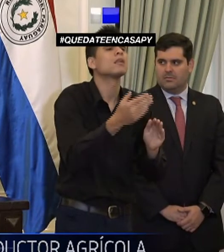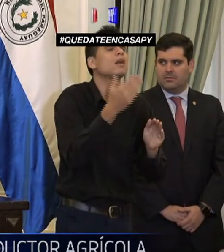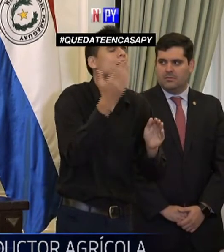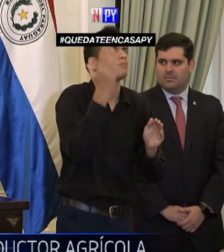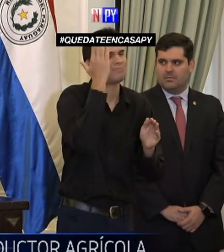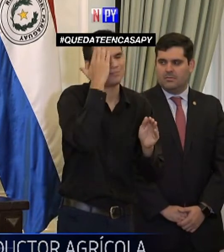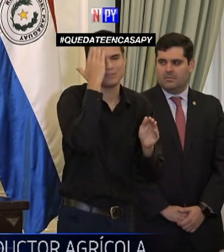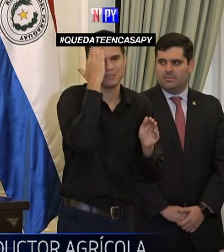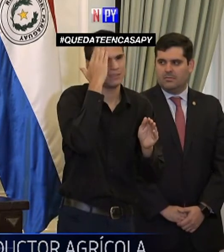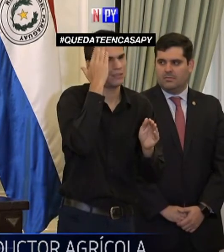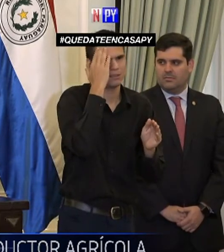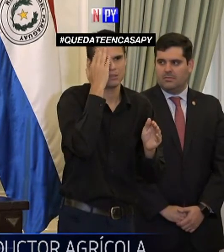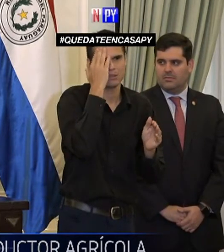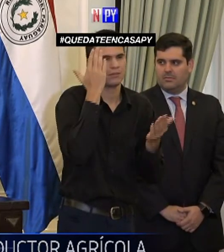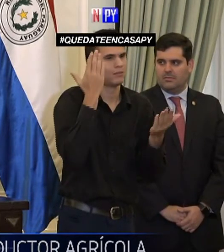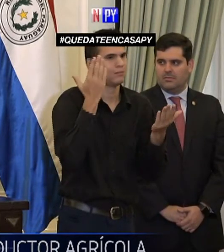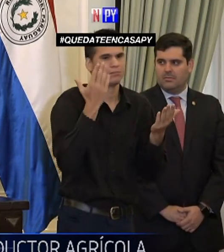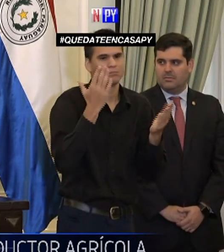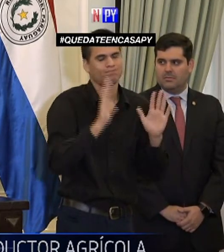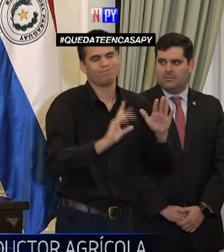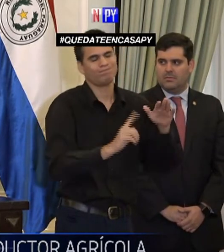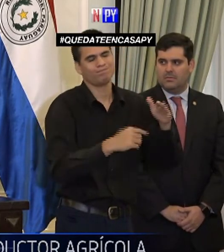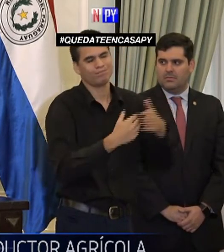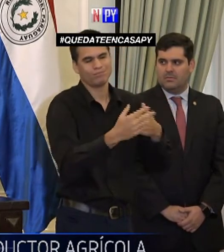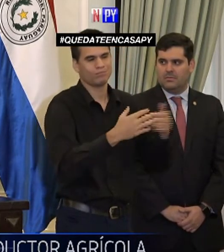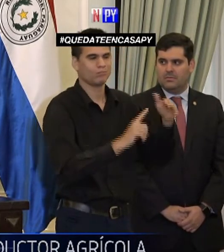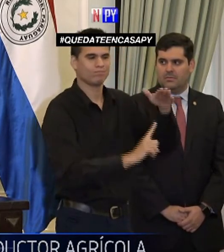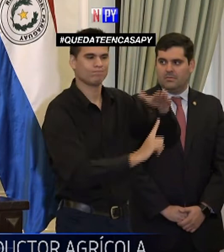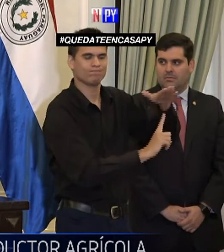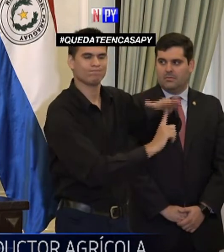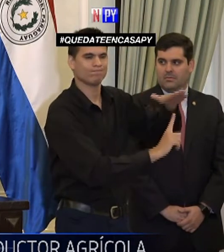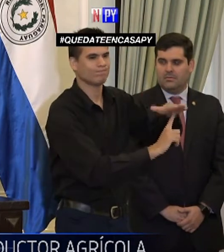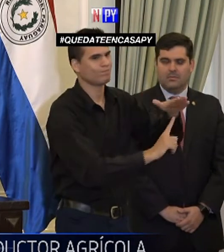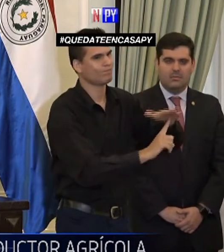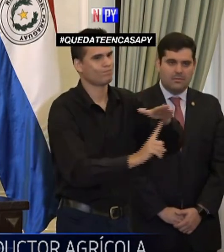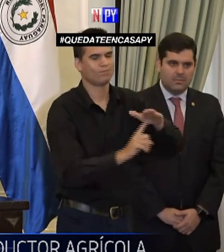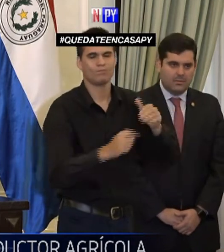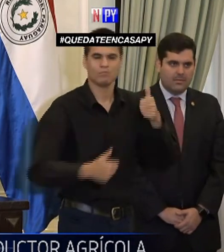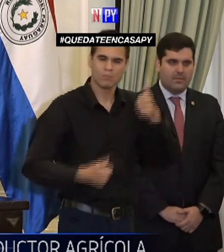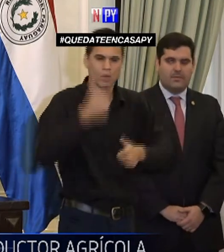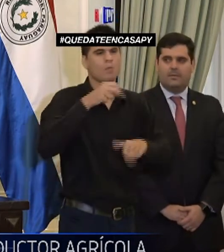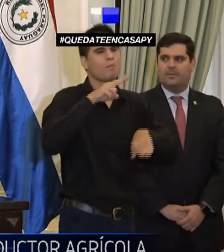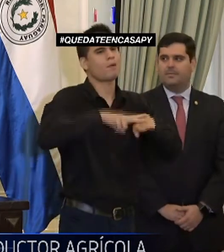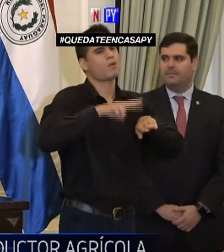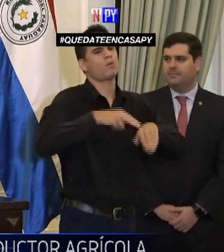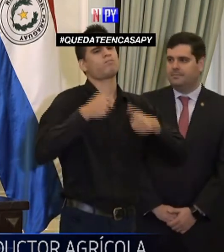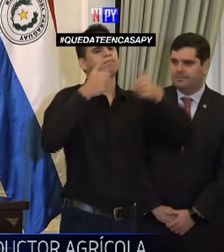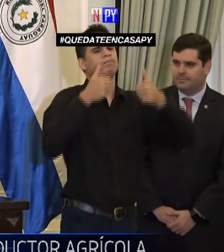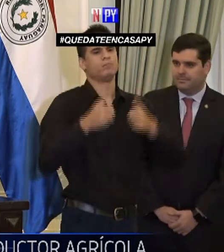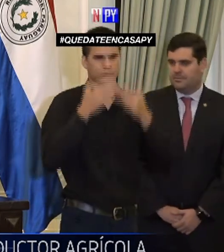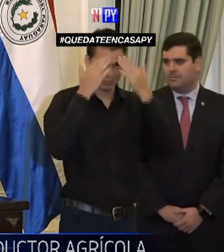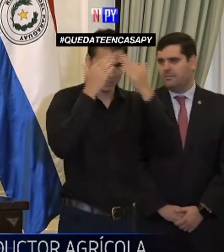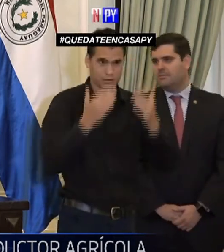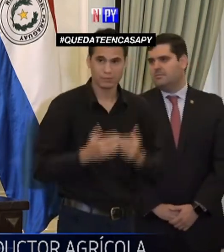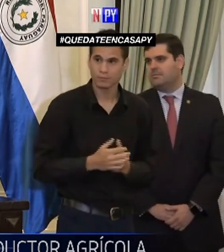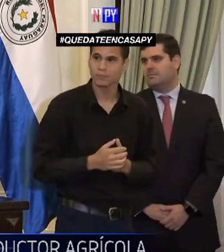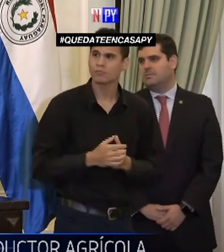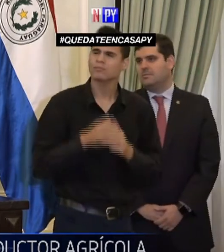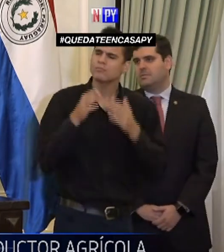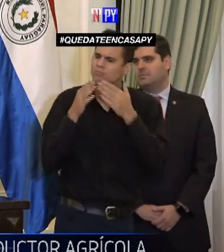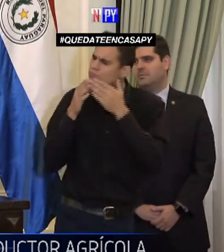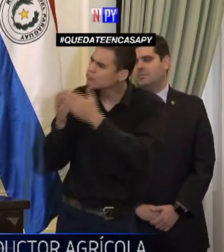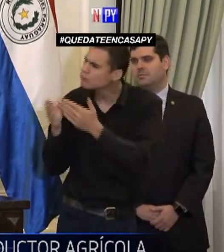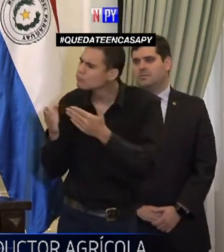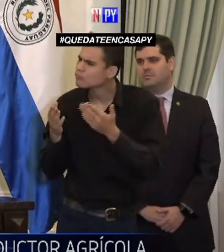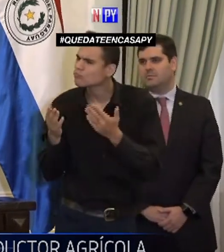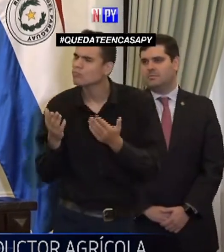que deberíamos dejar eso de un lado y pensar en el Paraguay. Muchas gracias. Es parte del anuncio entonces que están haciendo. Ahora le hacen